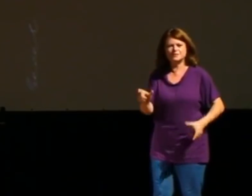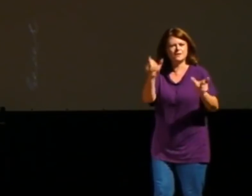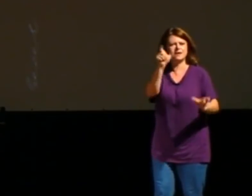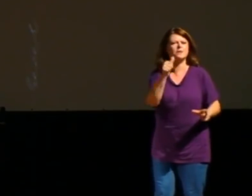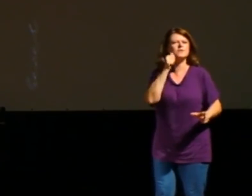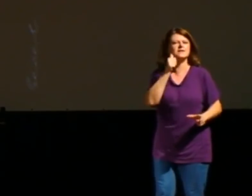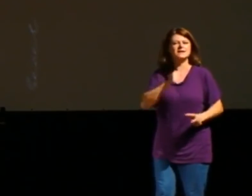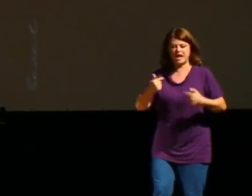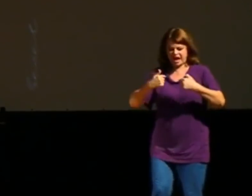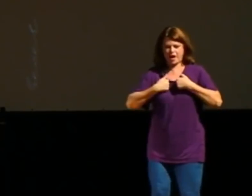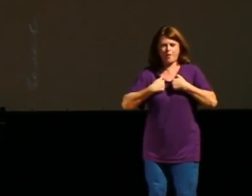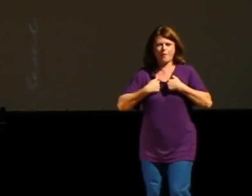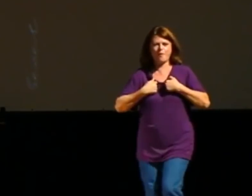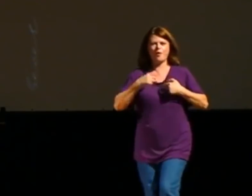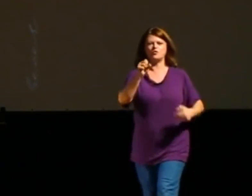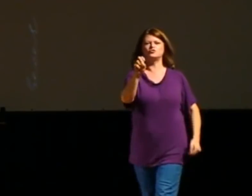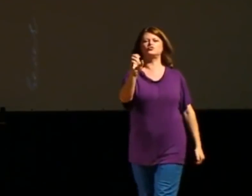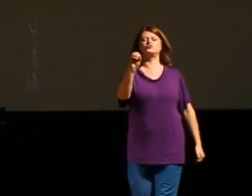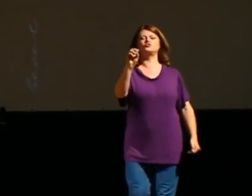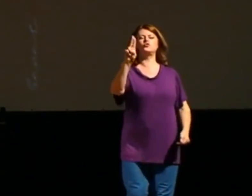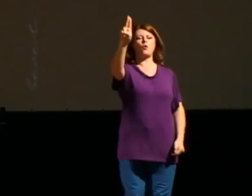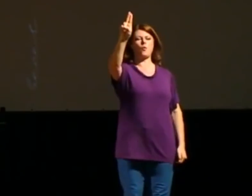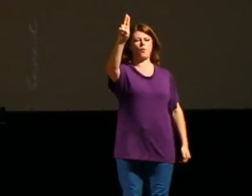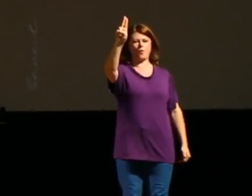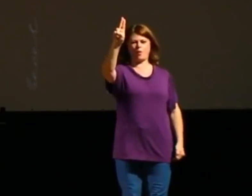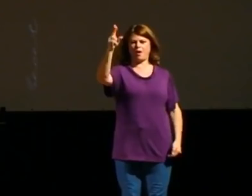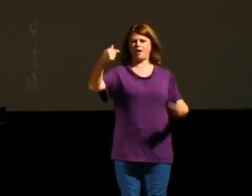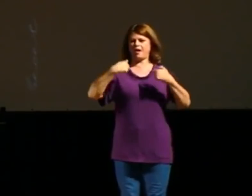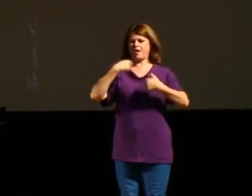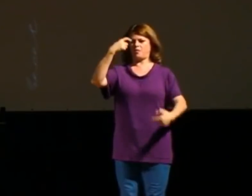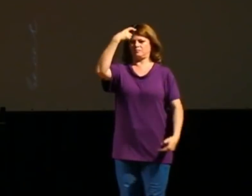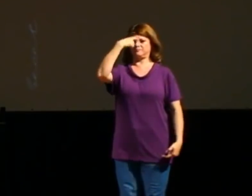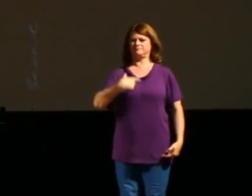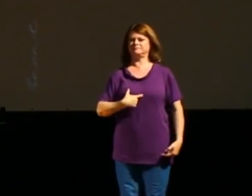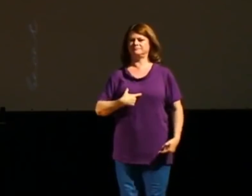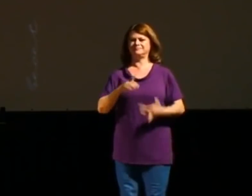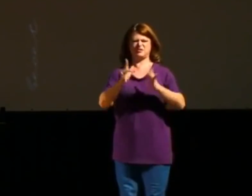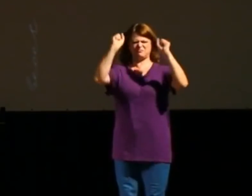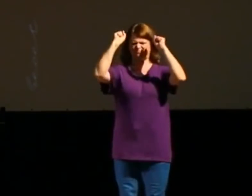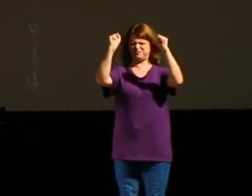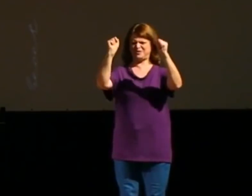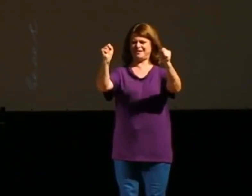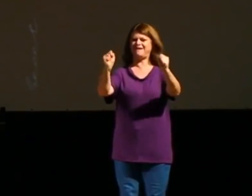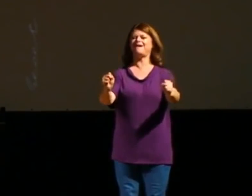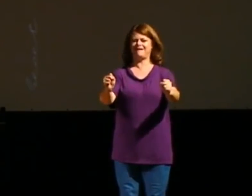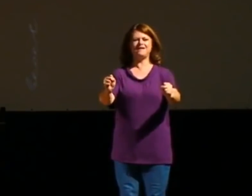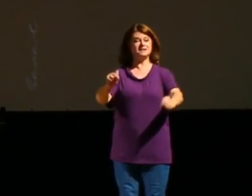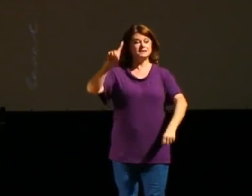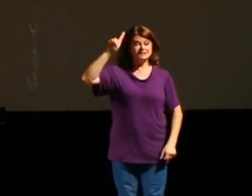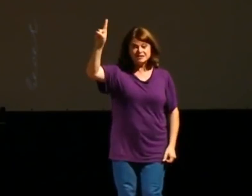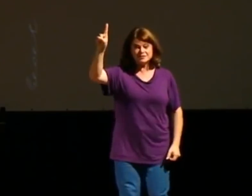Eu sou. Antes de mim não houve, depois de mim não haverá. Eu sou Deus. Eu estou